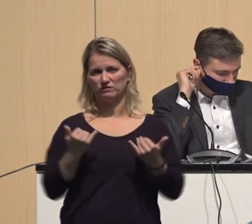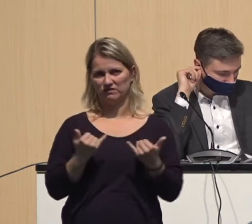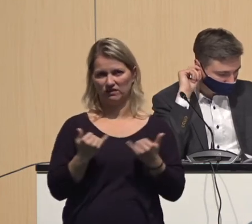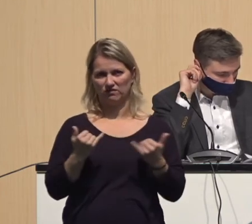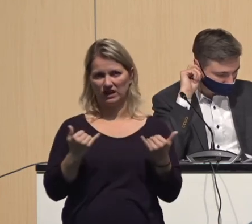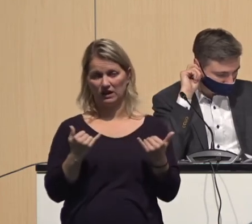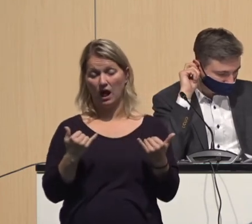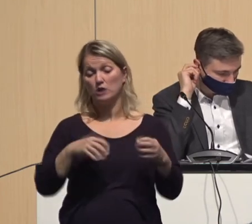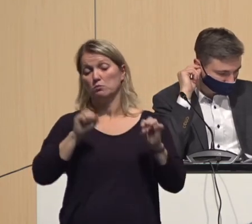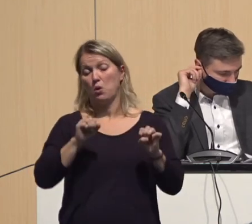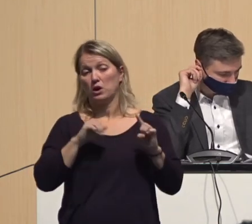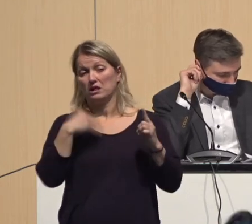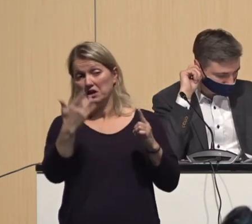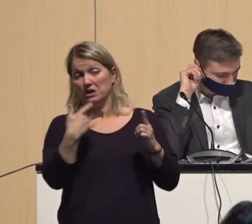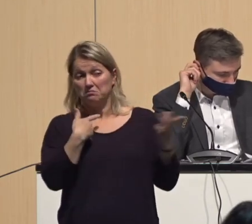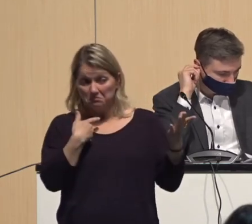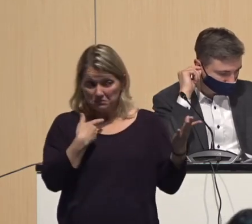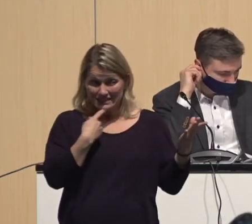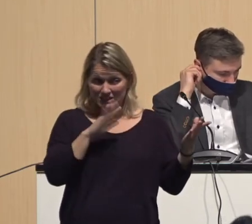noch beantragen, zentral. Vielen Dank.